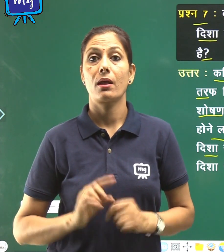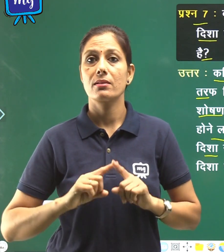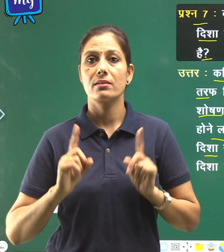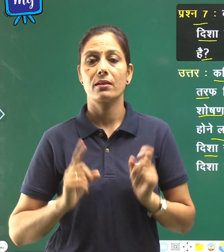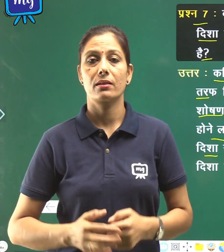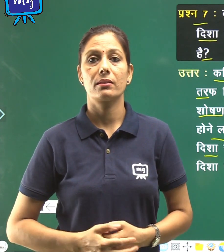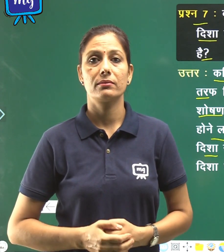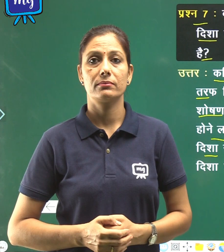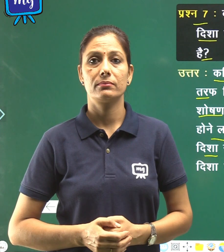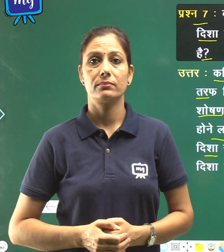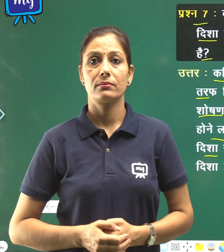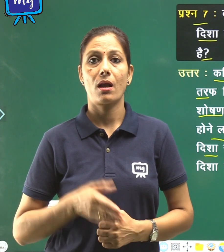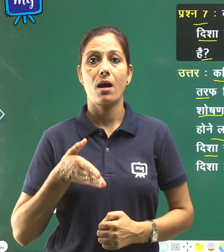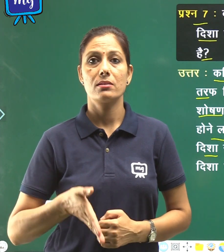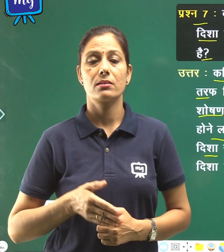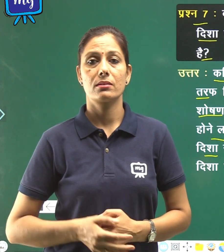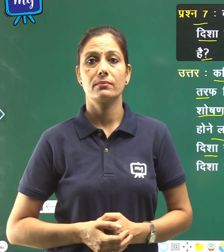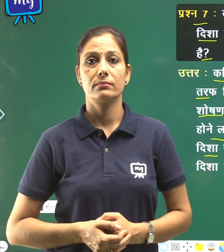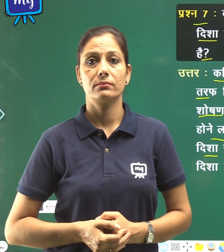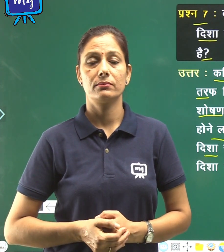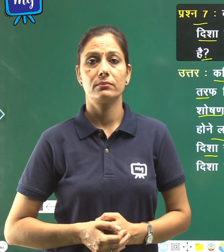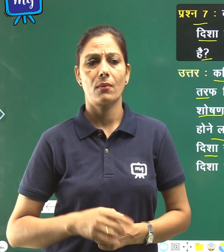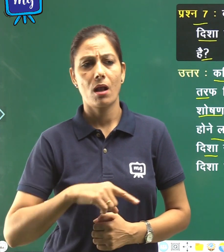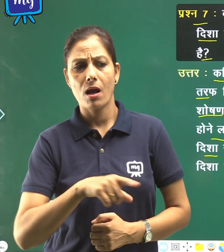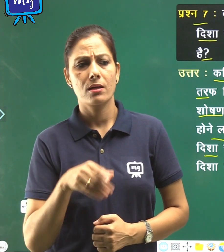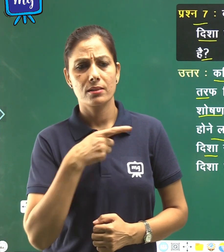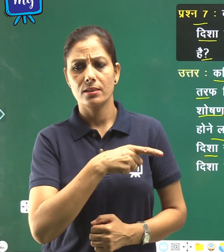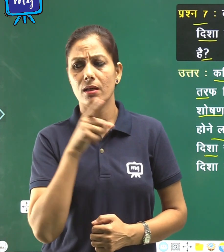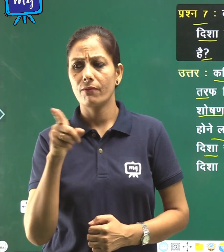इसलिए आज हर दिशा